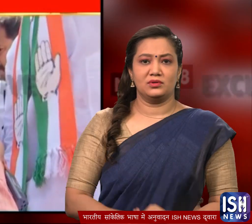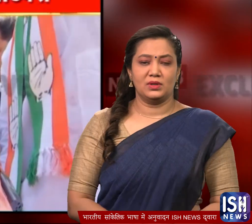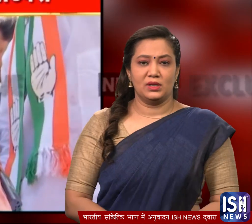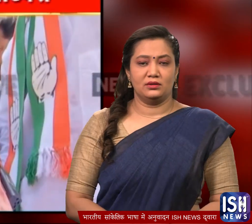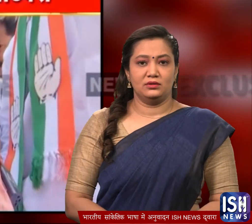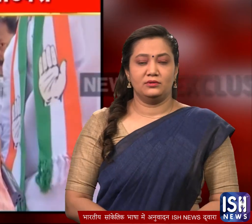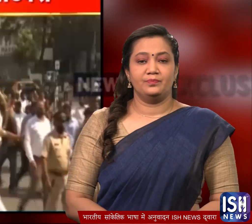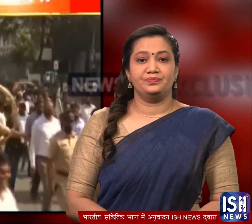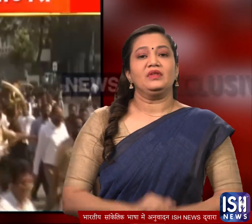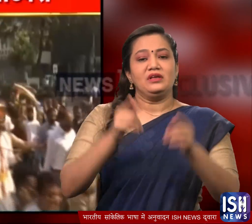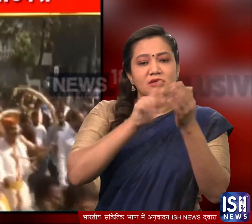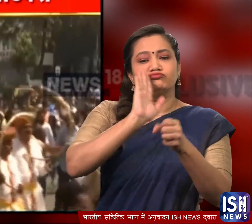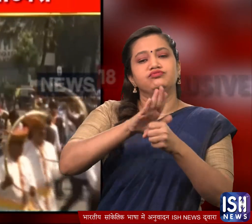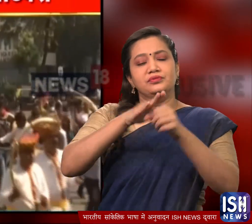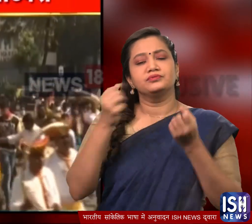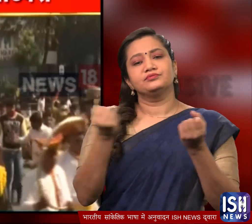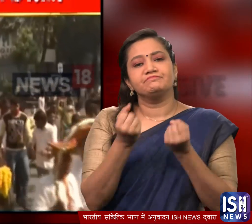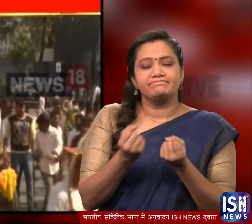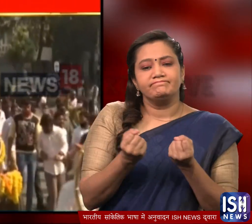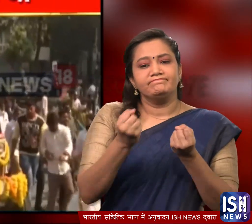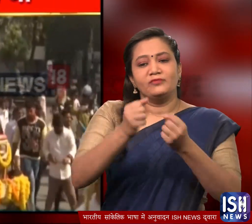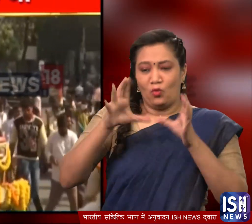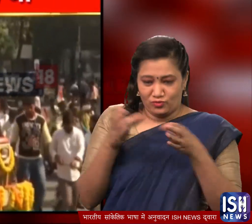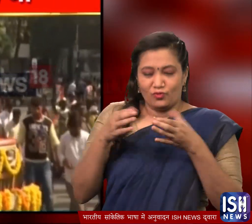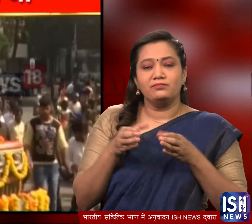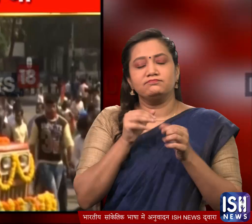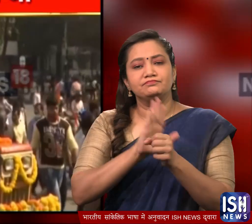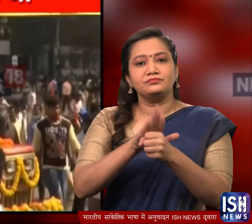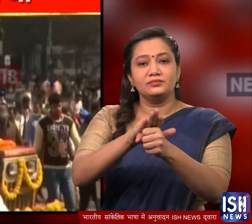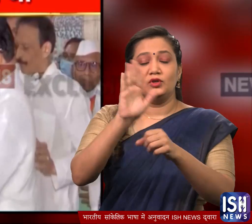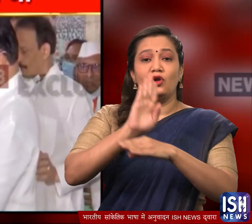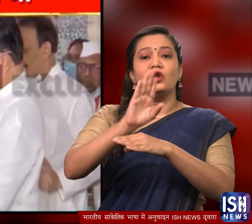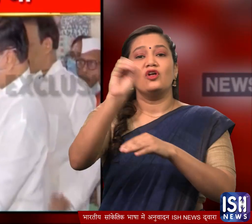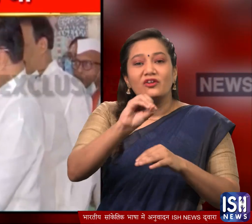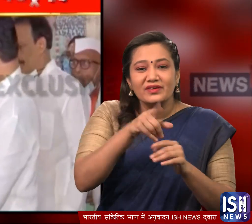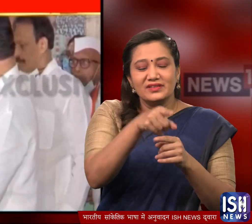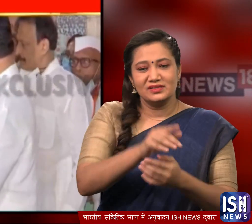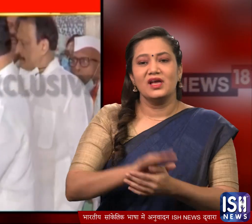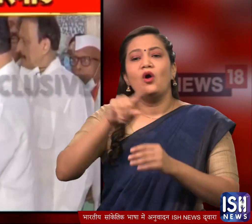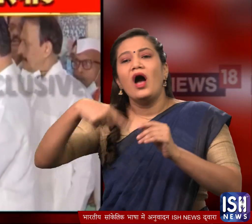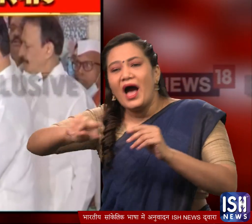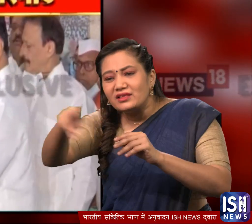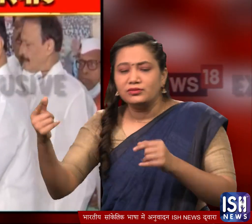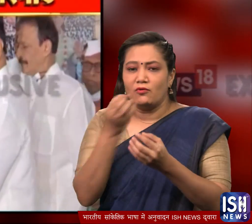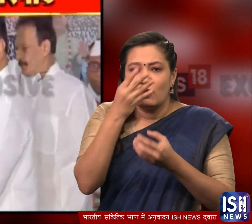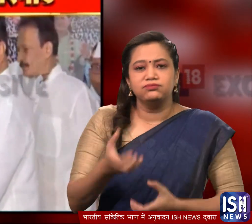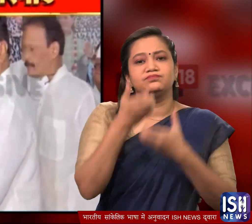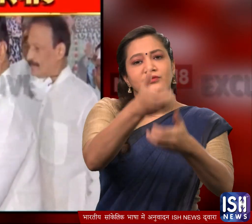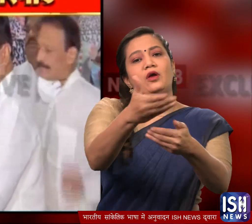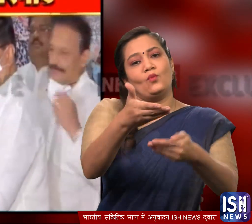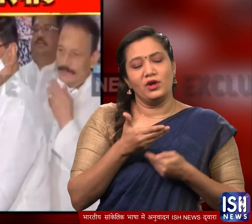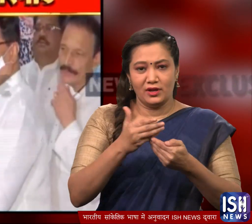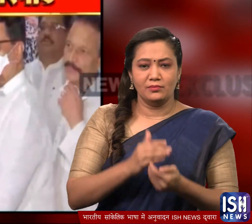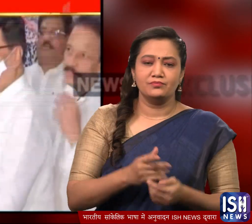करते हैं। इसी तरह ट्रैक्टर चलाते हुए वो अपने समर्थकों के साथ कांग्रेस दफ्तर पहुंचे, जहां पार्टी के कार्यकर्ताओं ने गुलदस्ता देकर उनका स्वागत